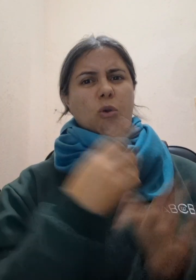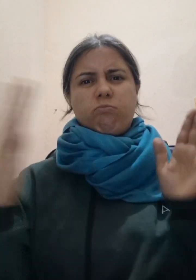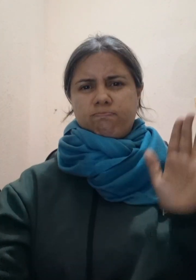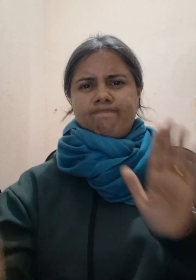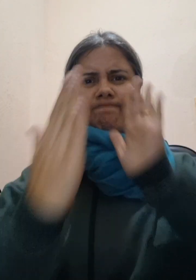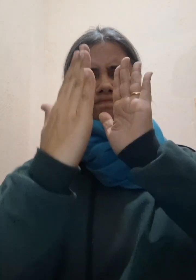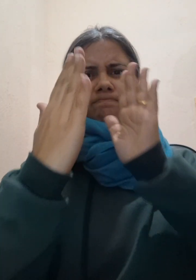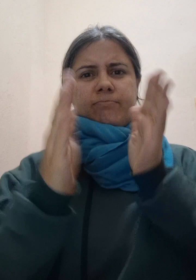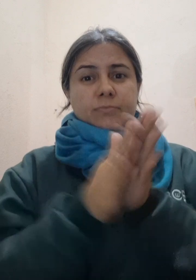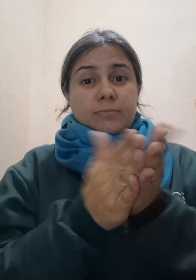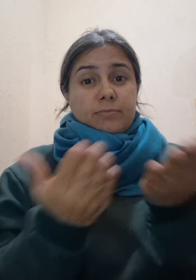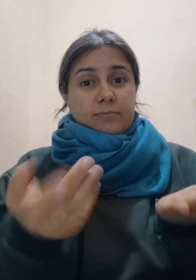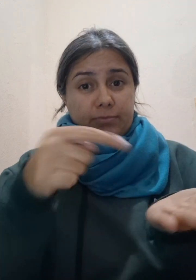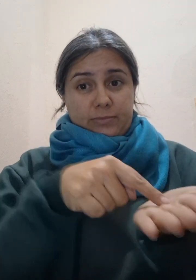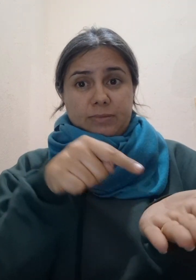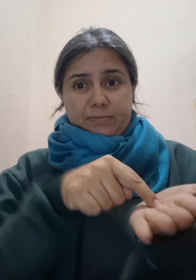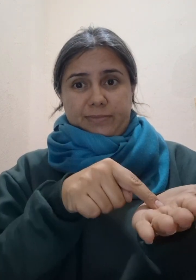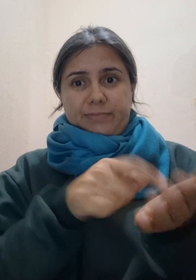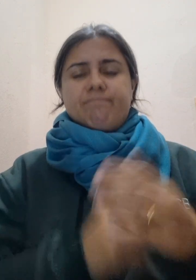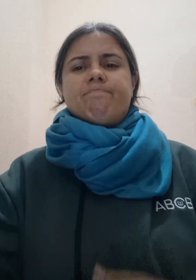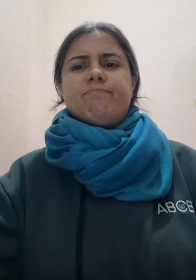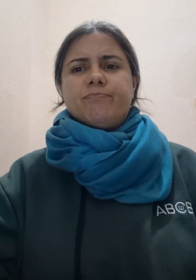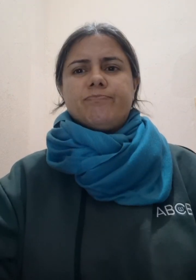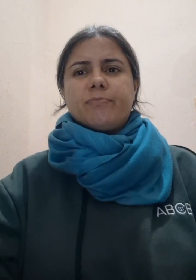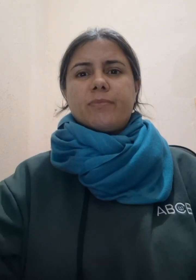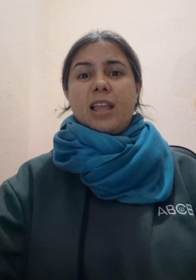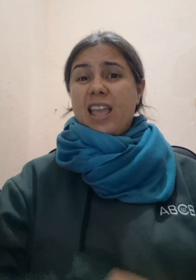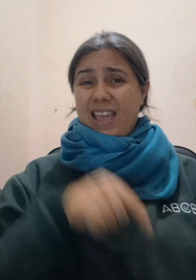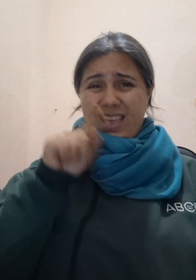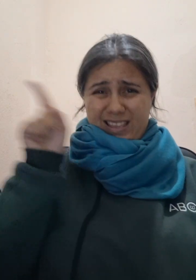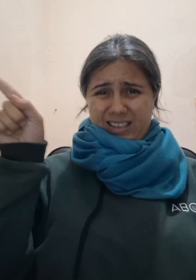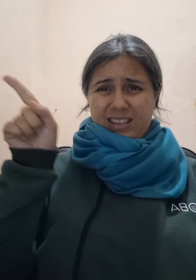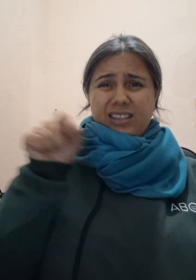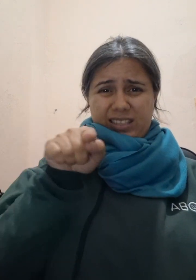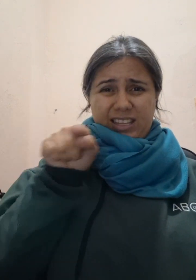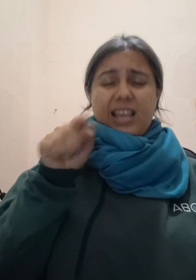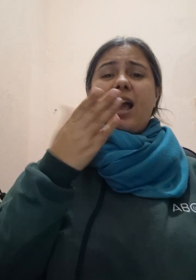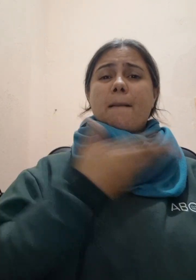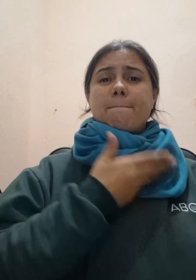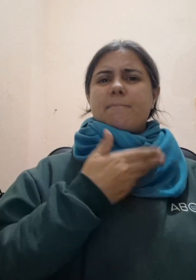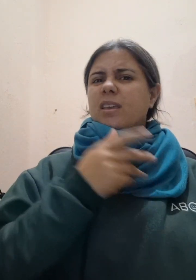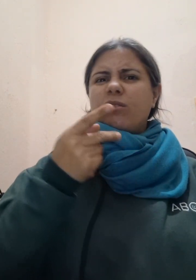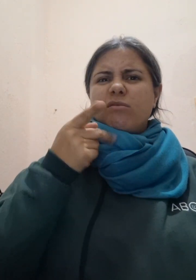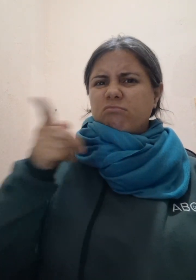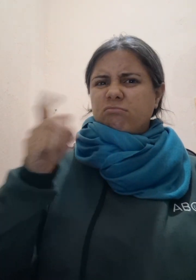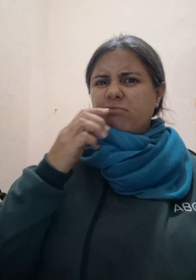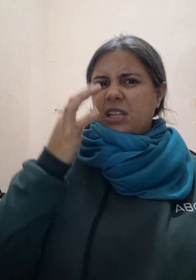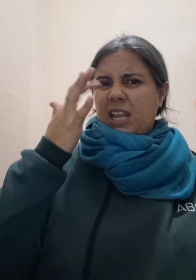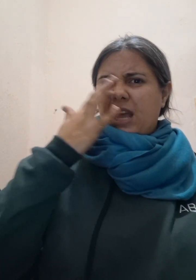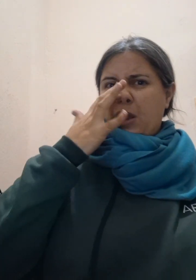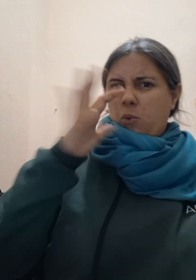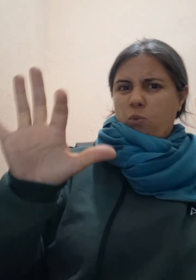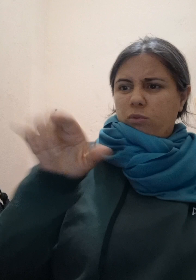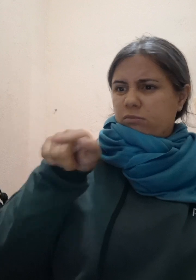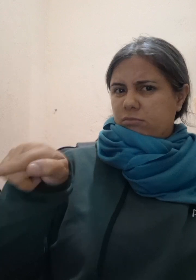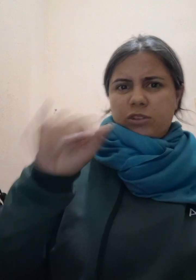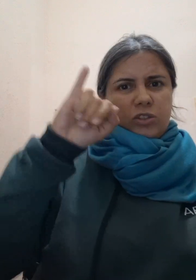Deus usa homens sábios para nos aconselhar e confrontar com a Bíblia.